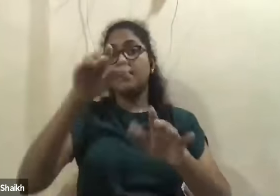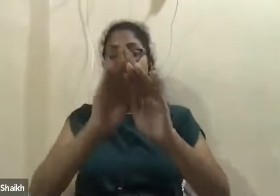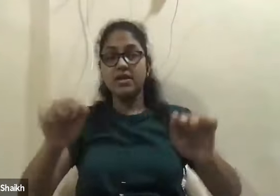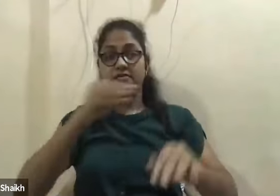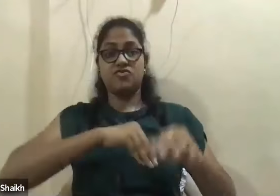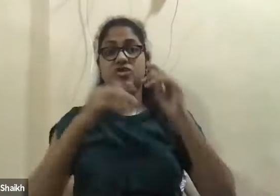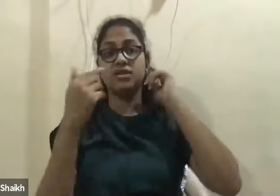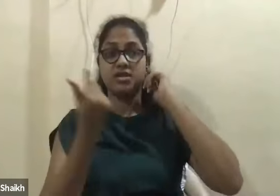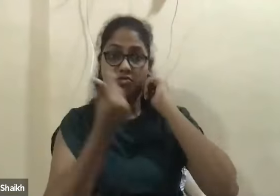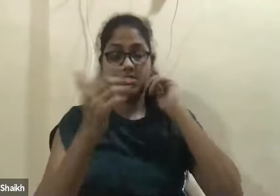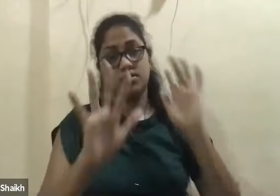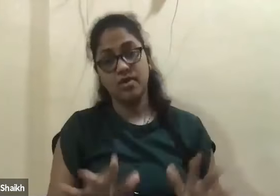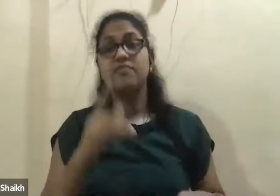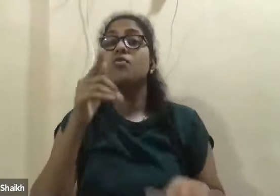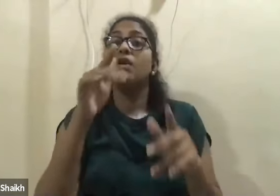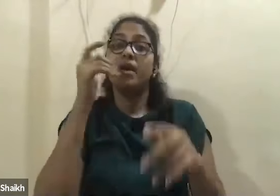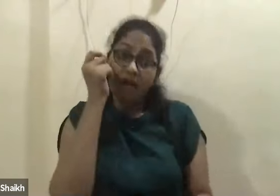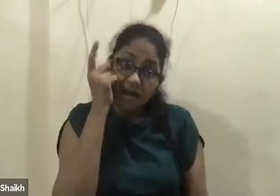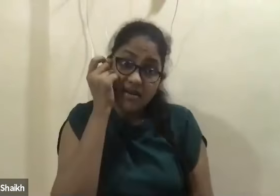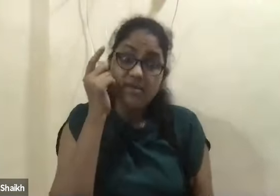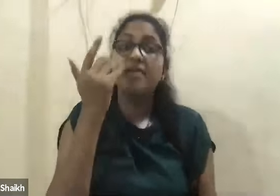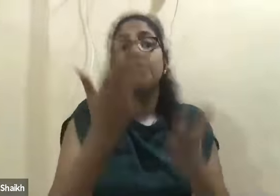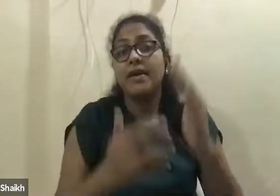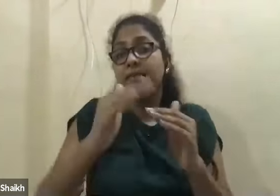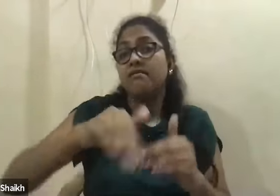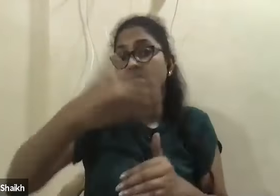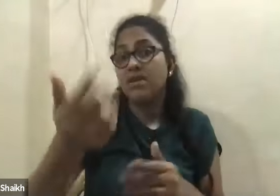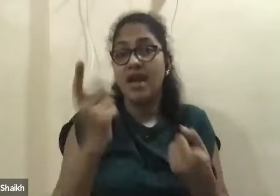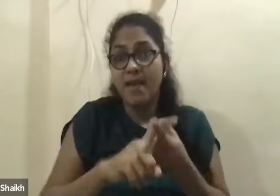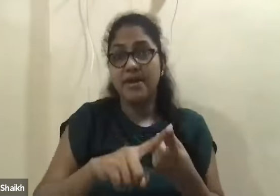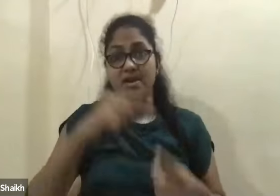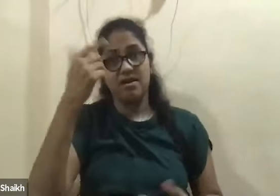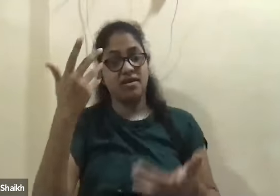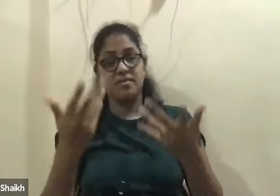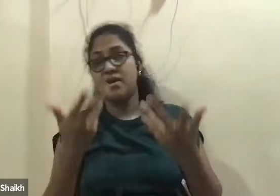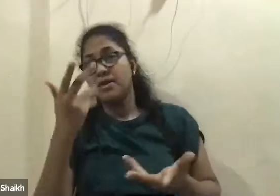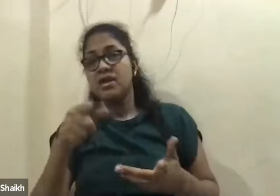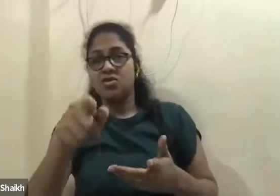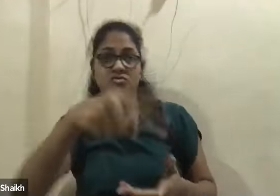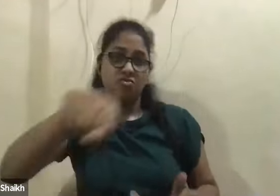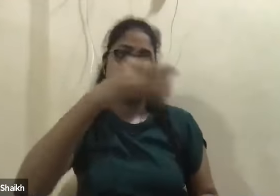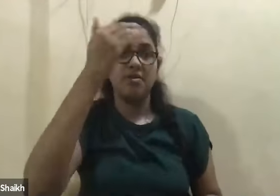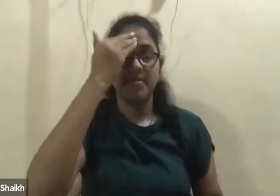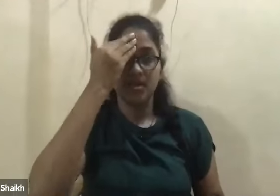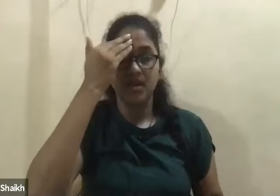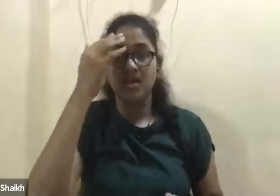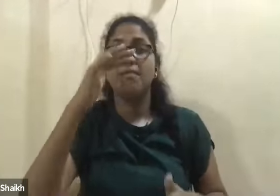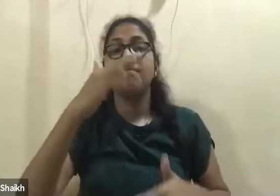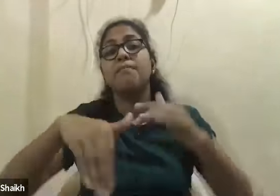many circumstances that may not be foreseeable. Even as I'm saying, you will be thinking, मतलब आगे का कैसे पता होगा, कुछ भी हो सकता है आगे,